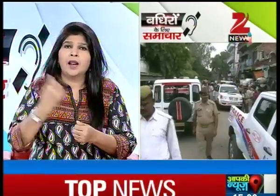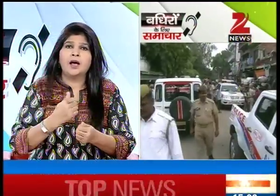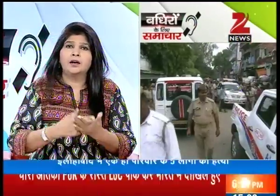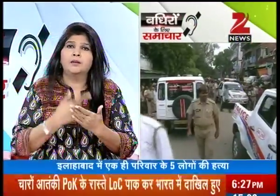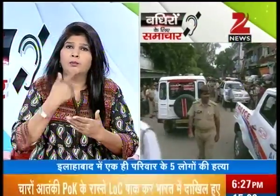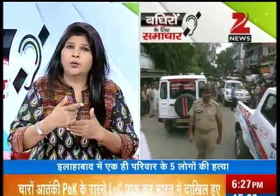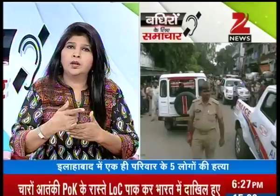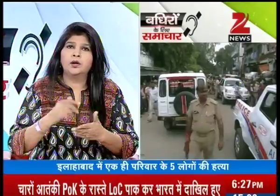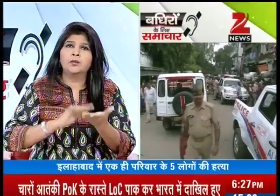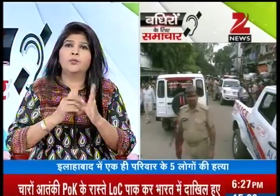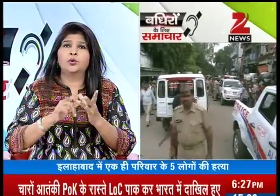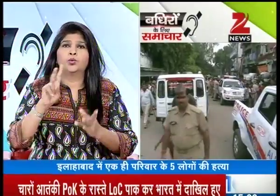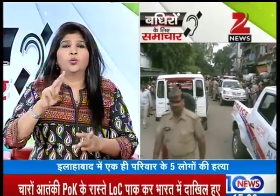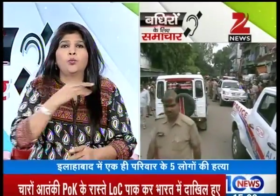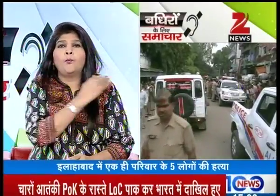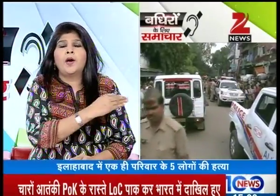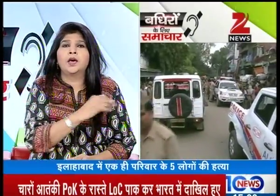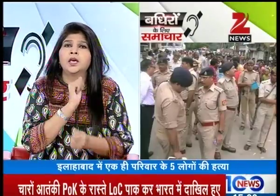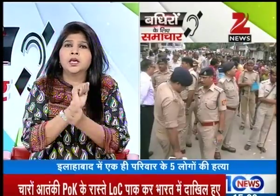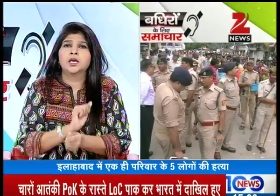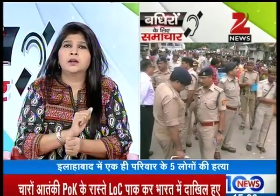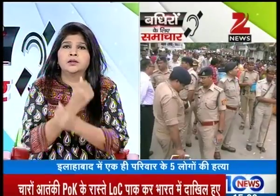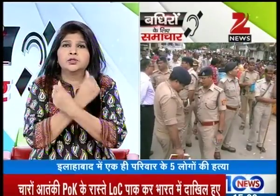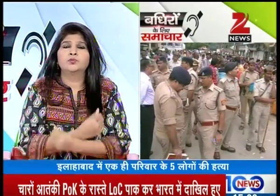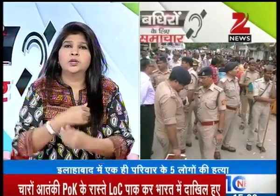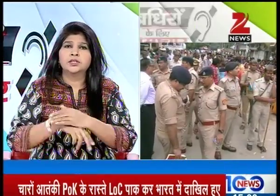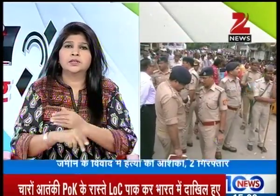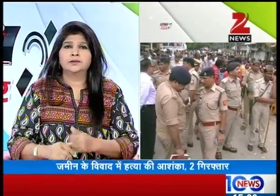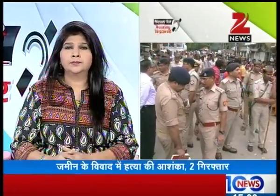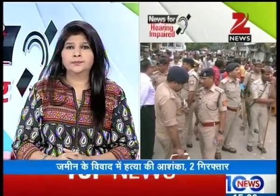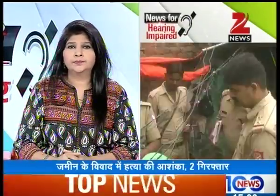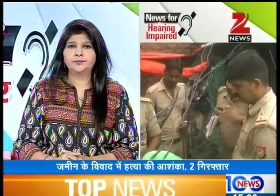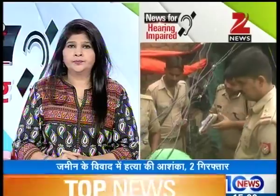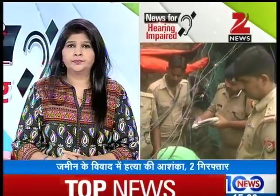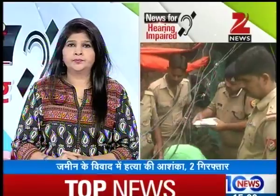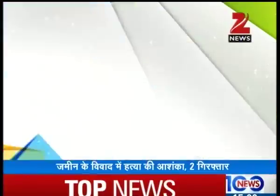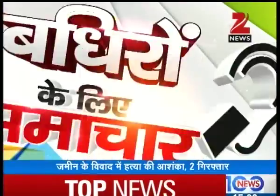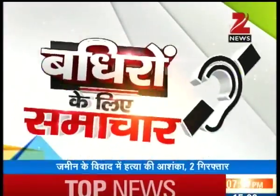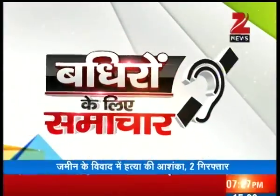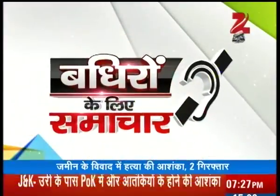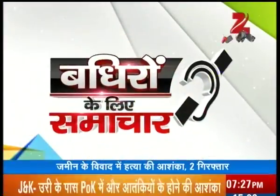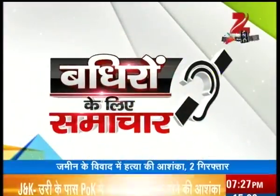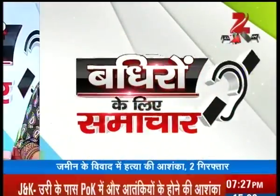है और मोहराम के 2 भाइयों को गिरफ्तार किया है।